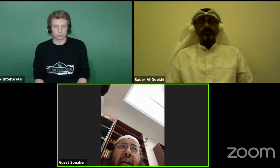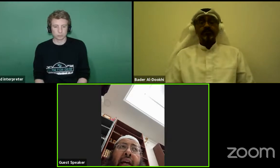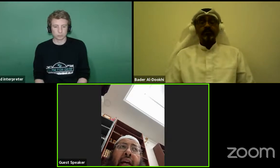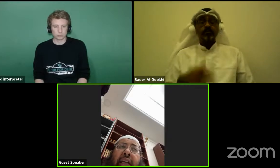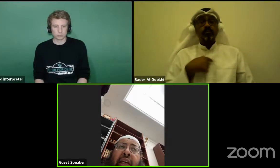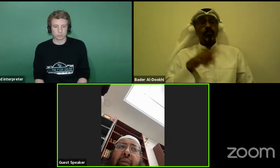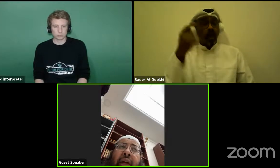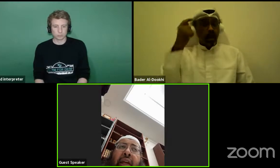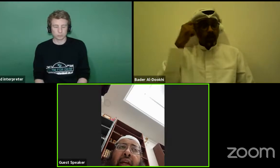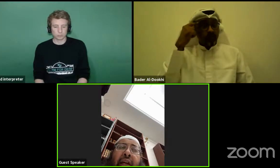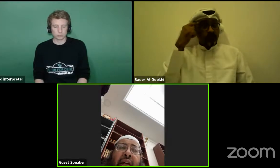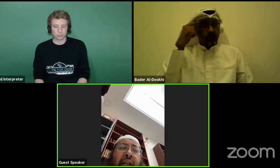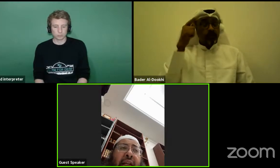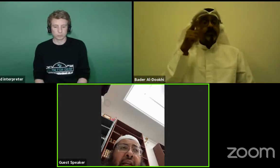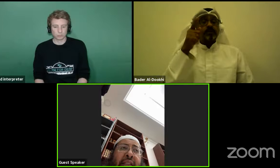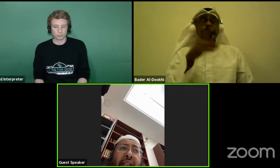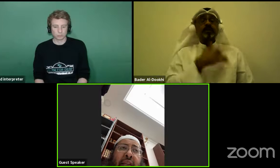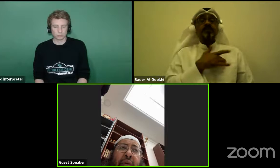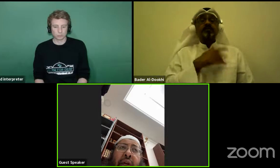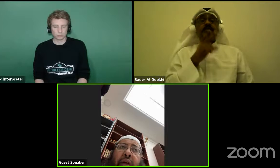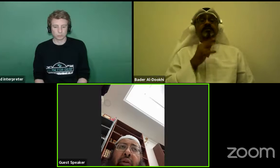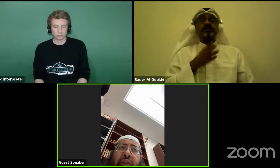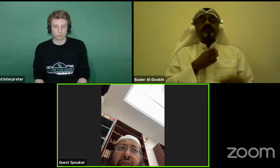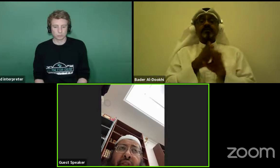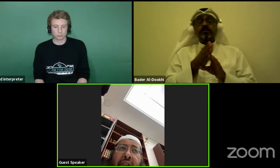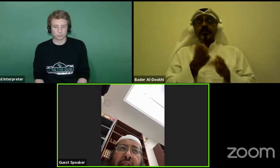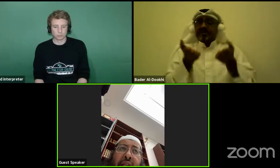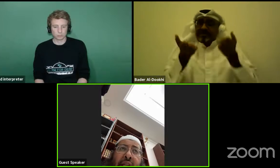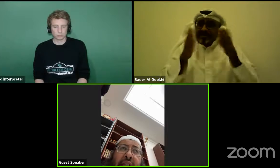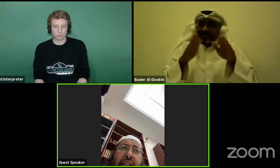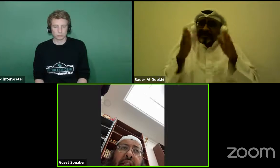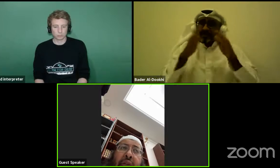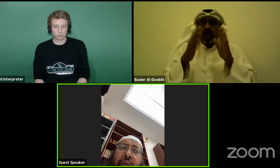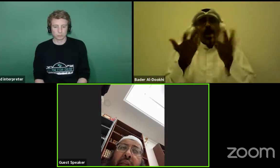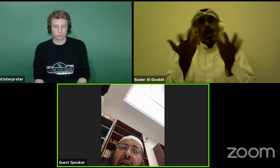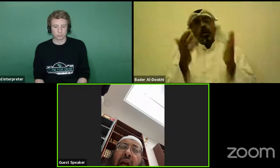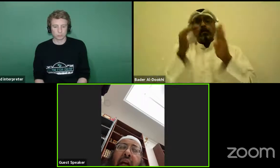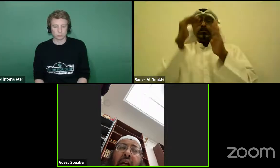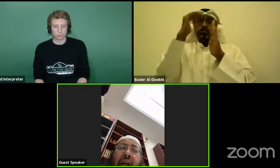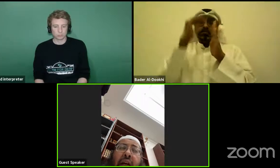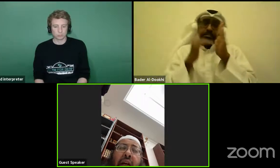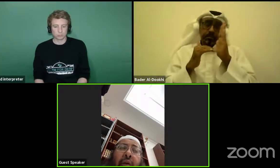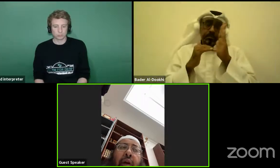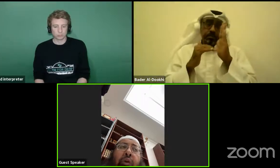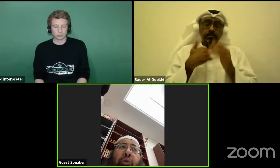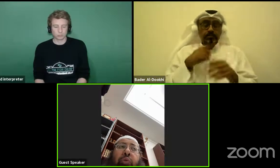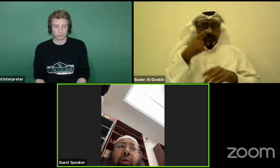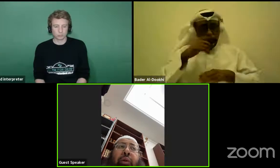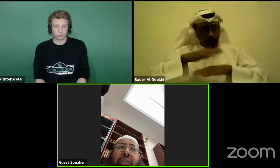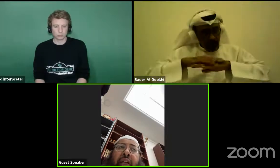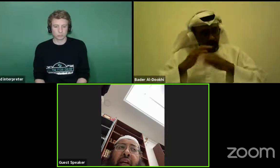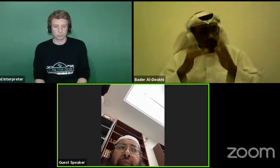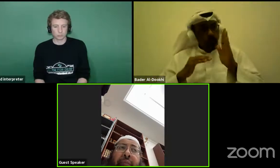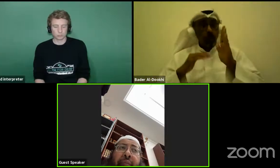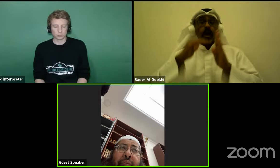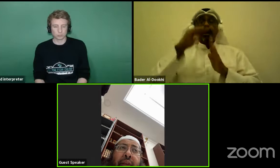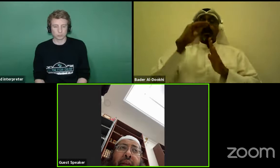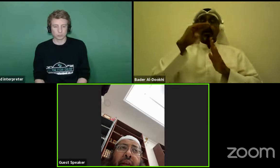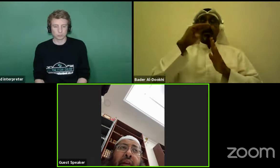أن الإيمان يزيد وينقص، يزيد بالطاعة وينقص